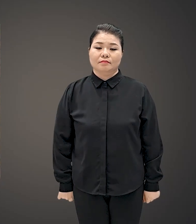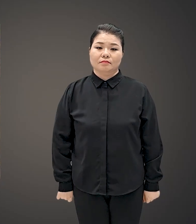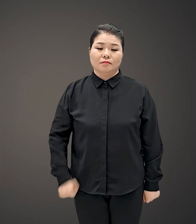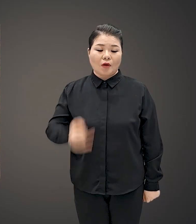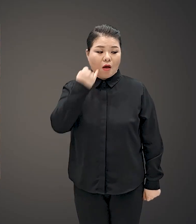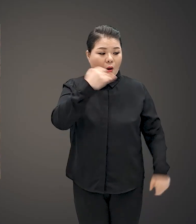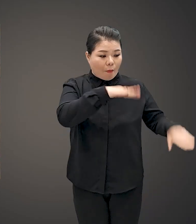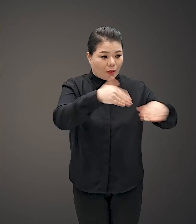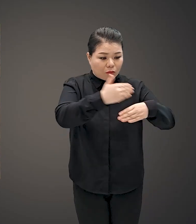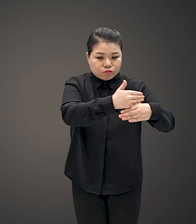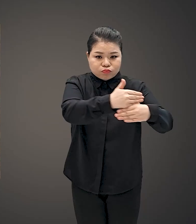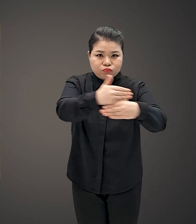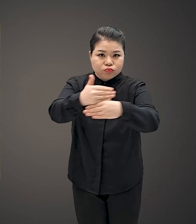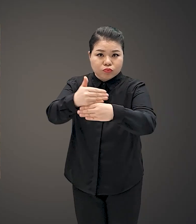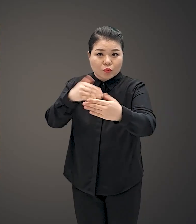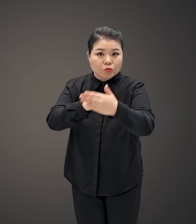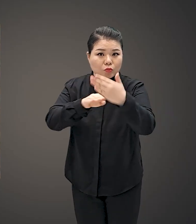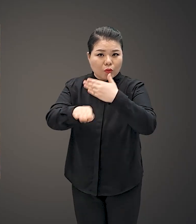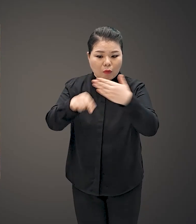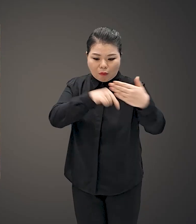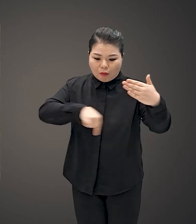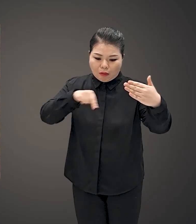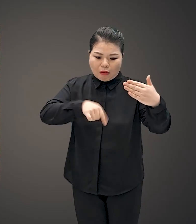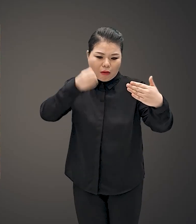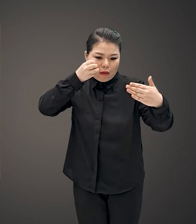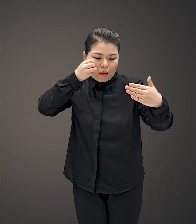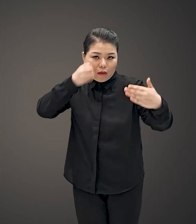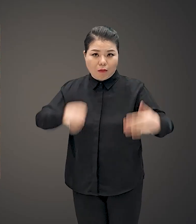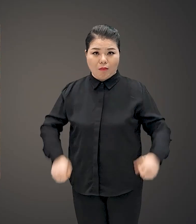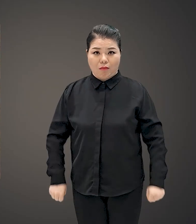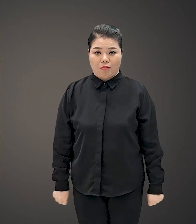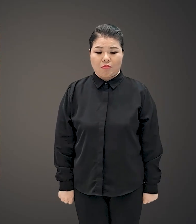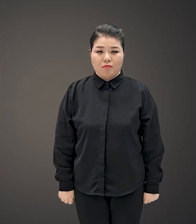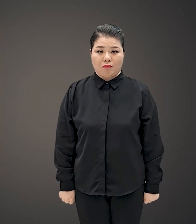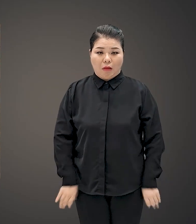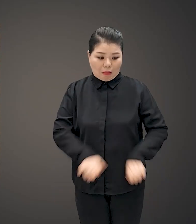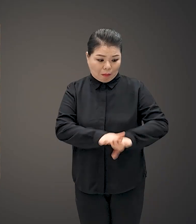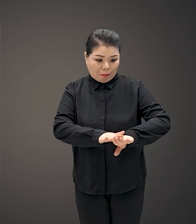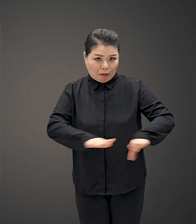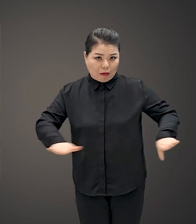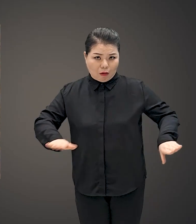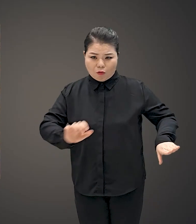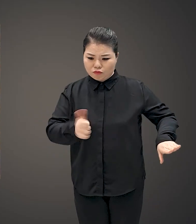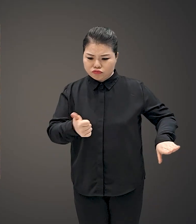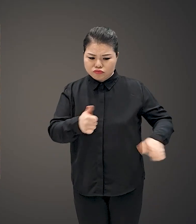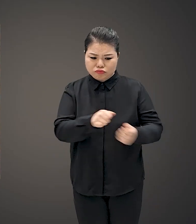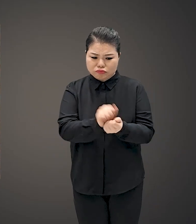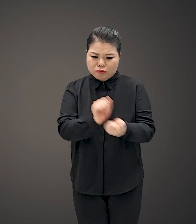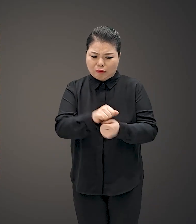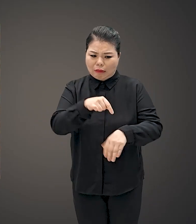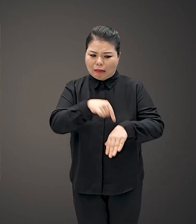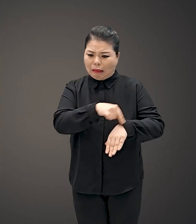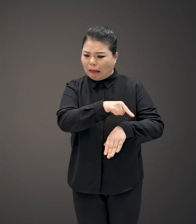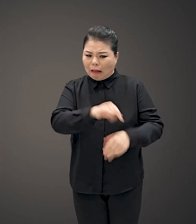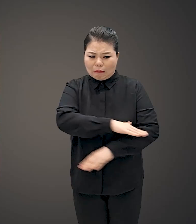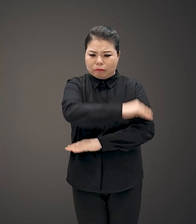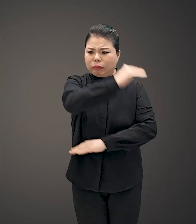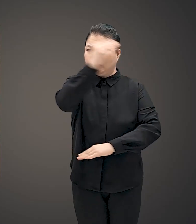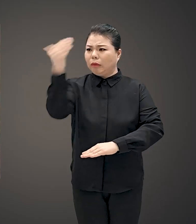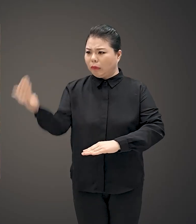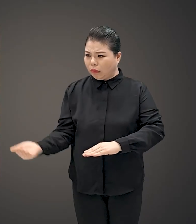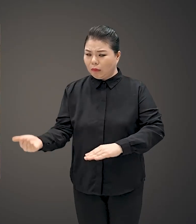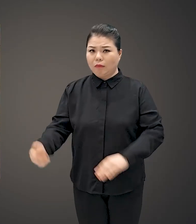그런데 바다를 막고 나자 시와호에 이상한 일이 생겼어. 갯벌 바닥에 조개 껍데기가 무더기로